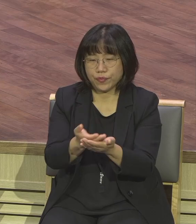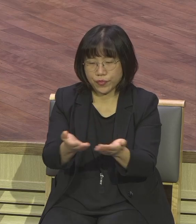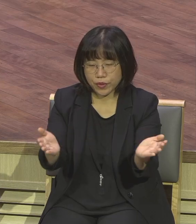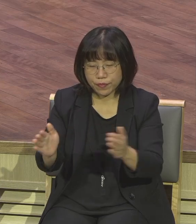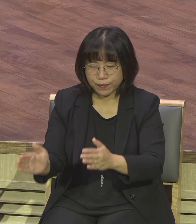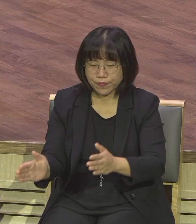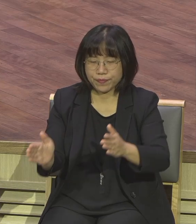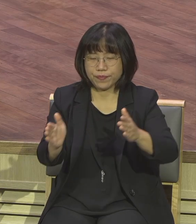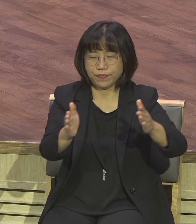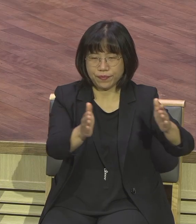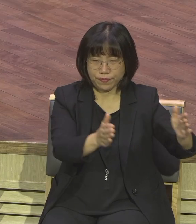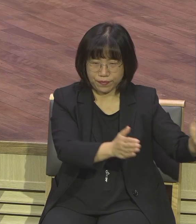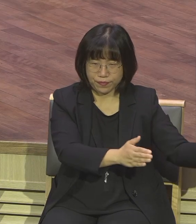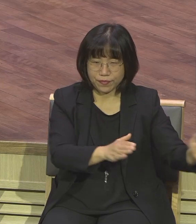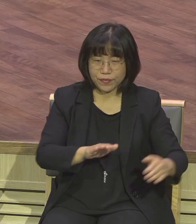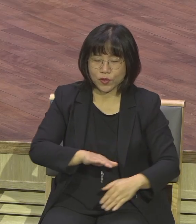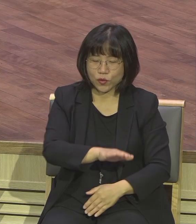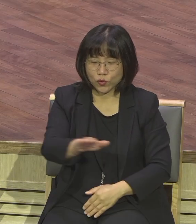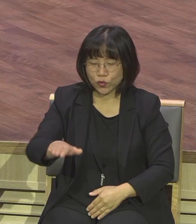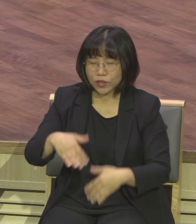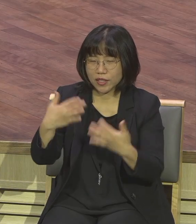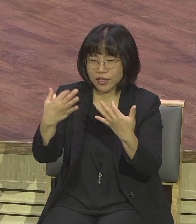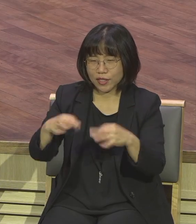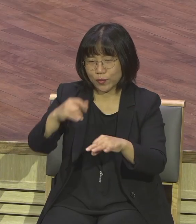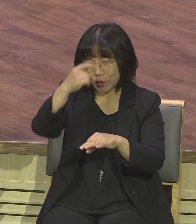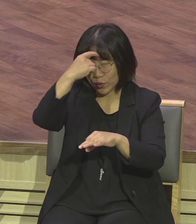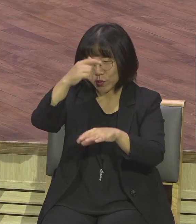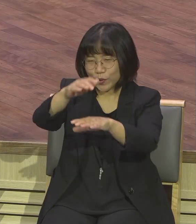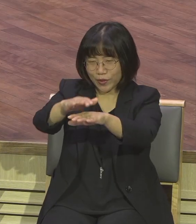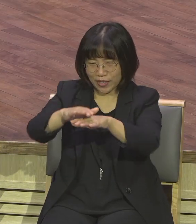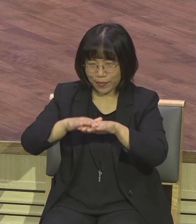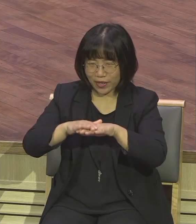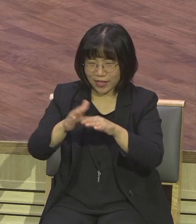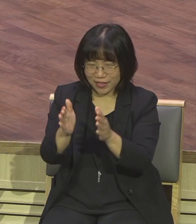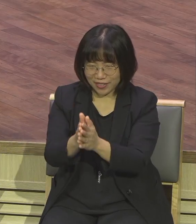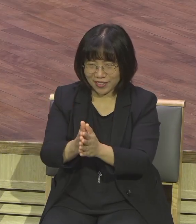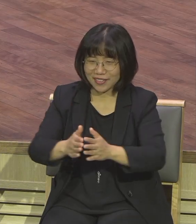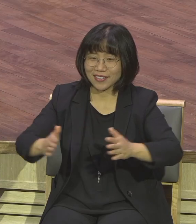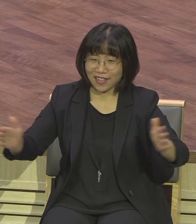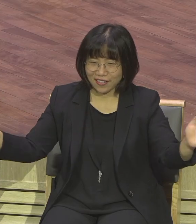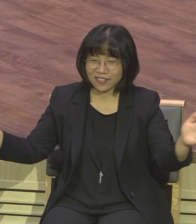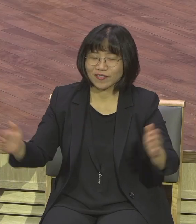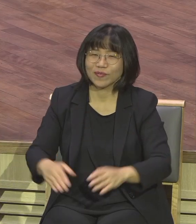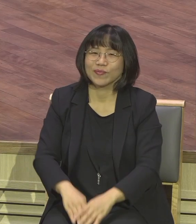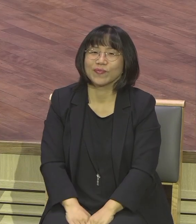이제 우리 오늘 우리 선빛 산업인 본론.